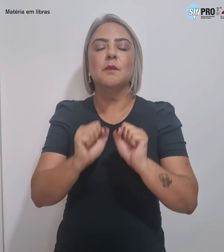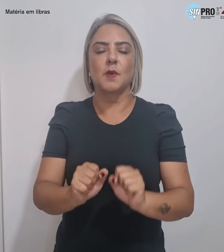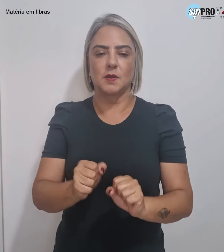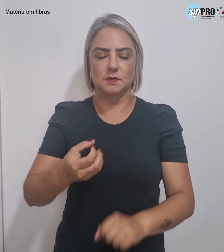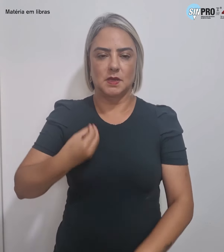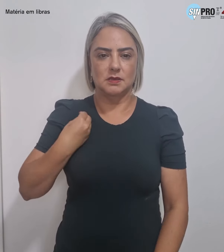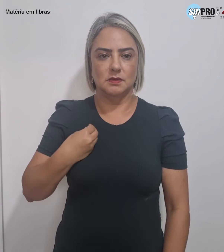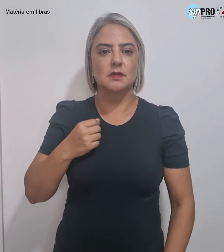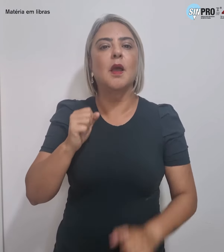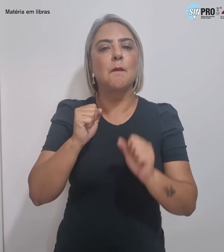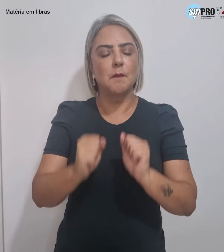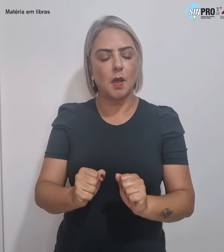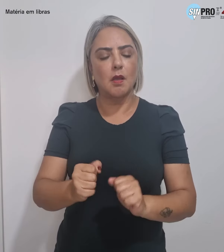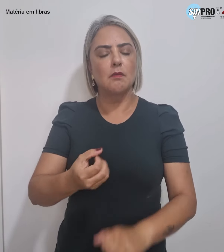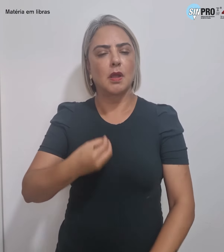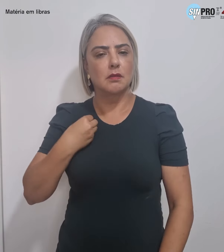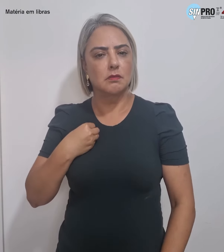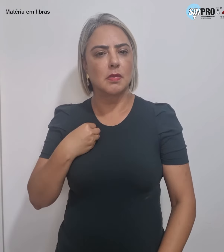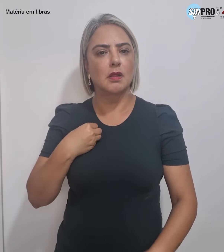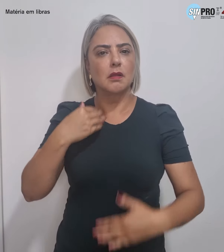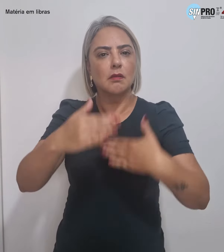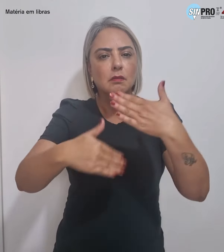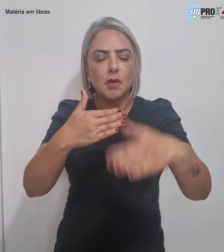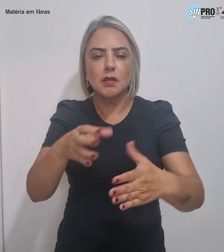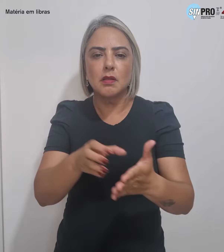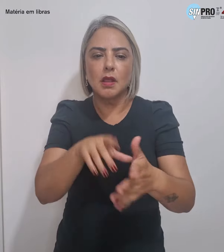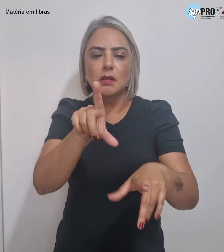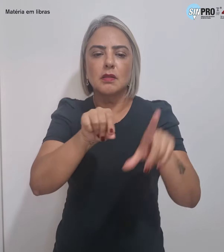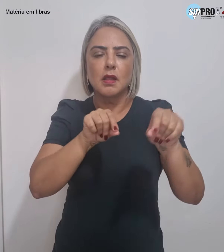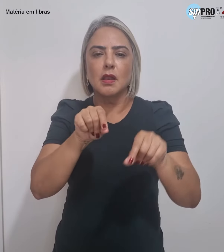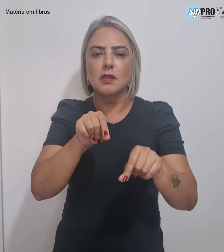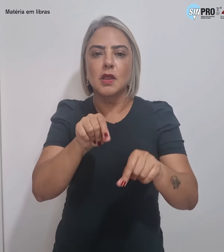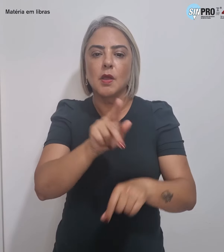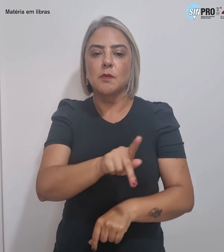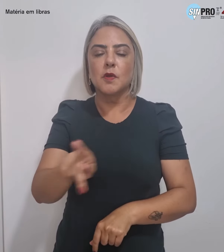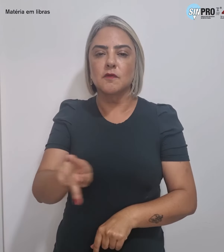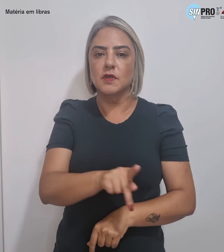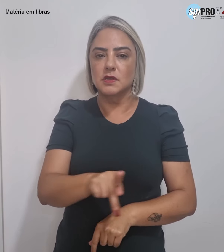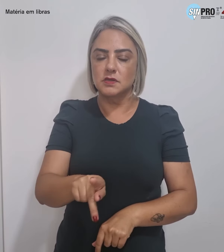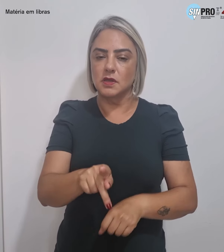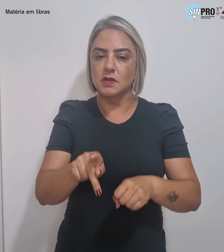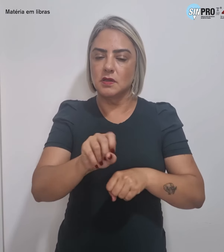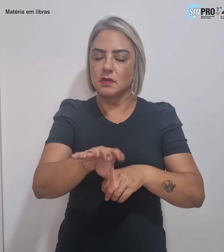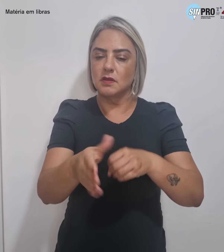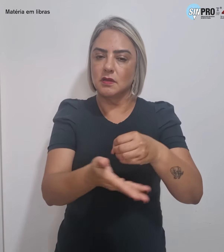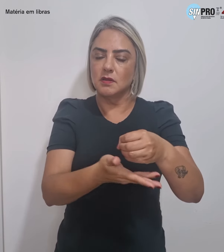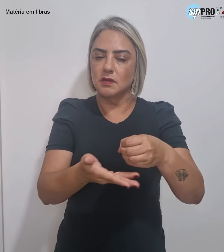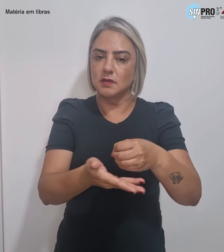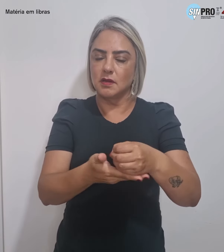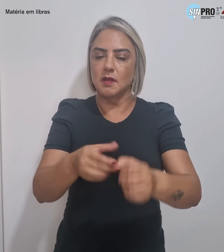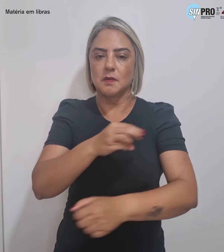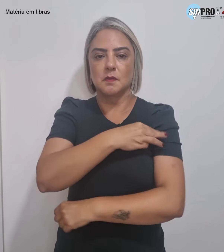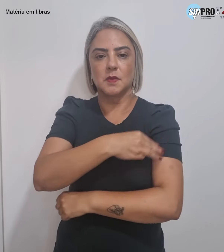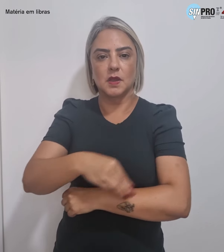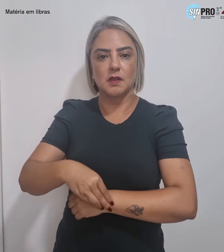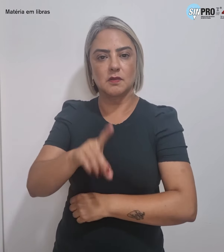Podem participar do processo seletivo professores de educação básica da carreira magistério do DF